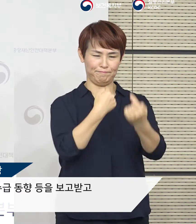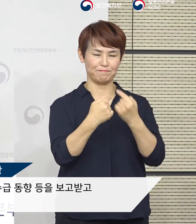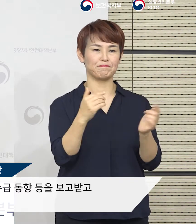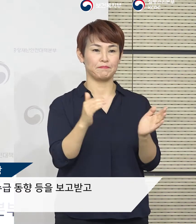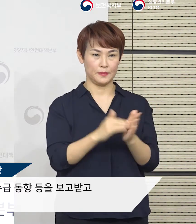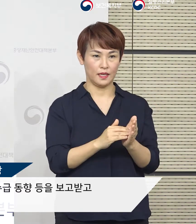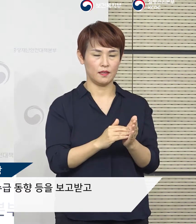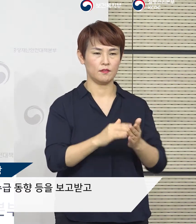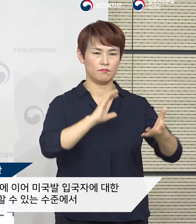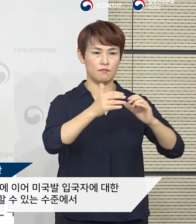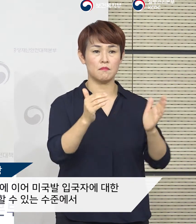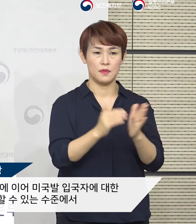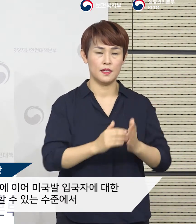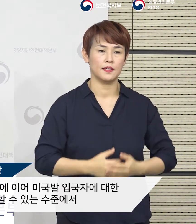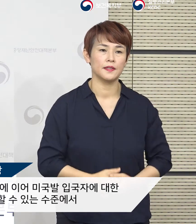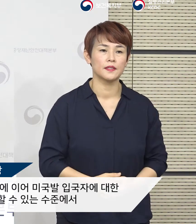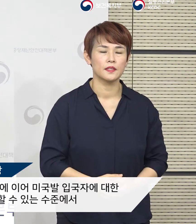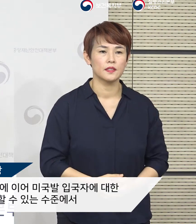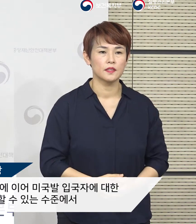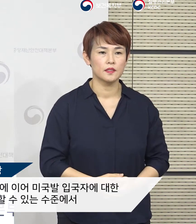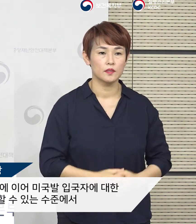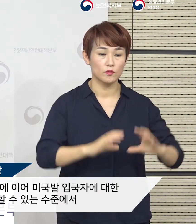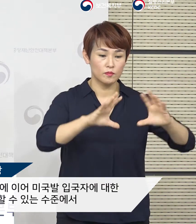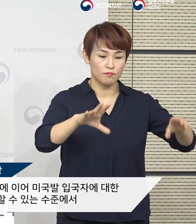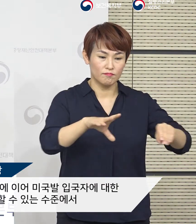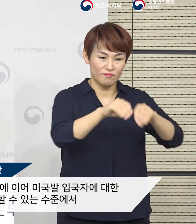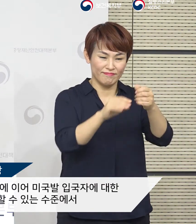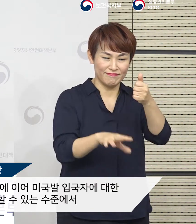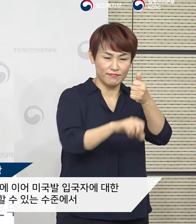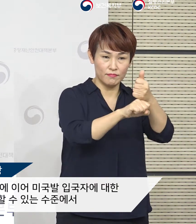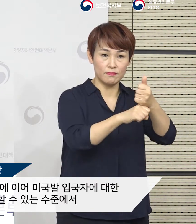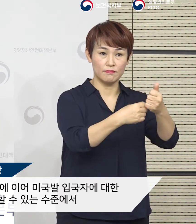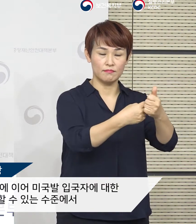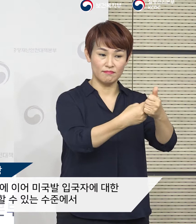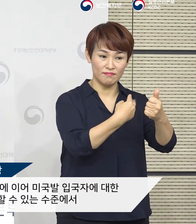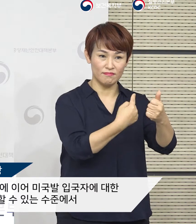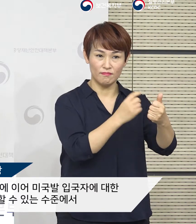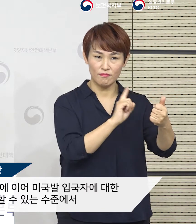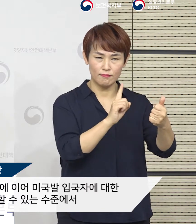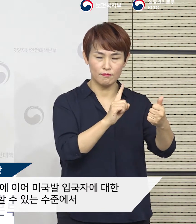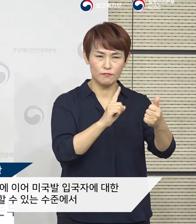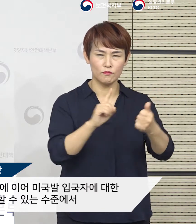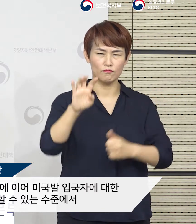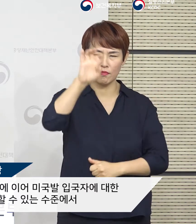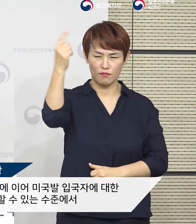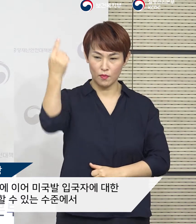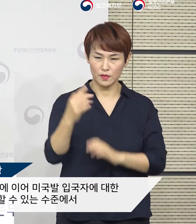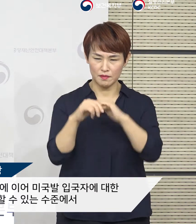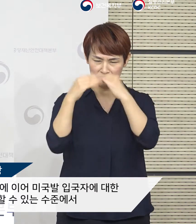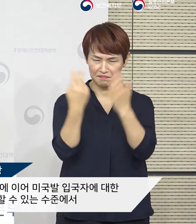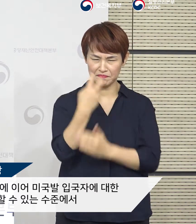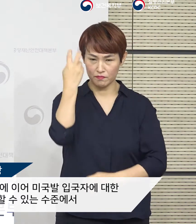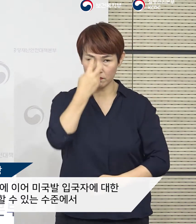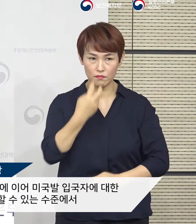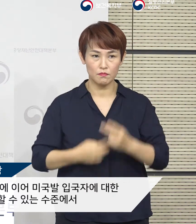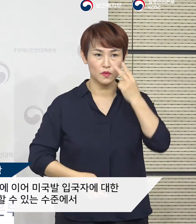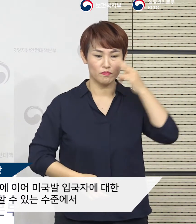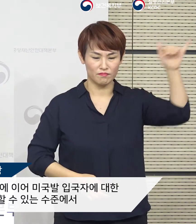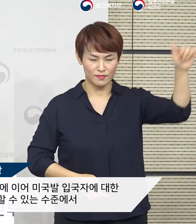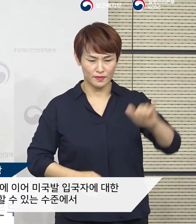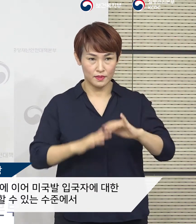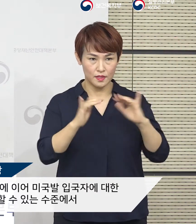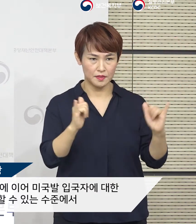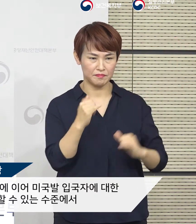보고받고 논의하였습니다. 정세균 총리는 유럽발 입국자에 대한 전수검사에 이어 미국발 입국자에 대한